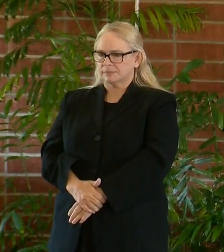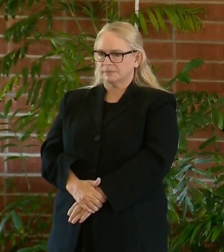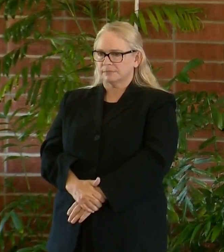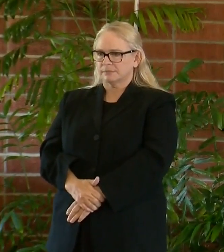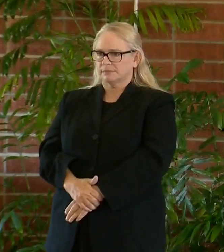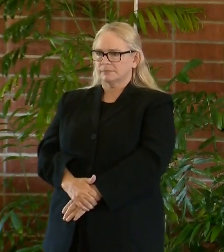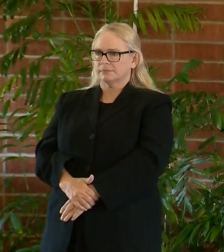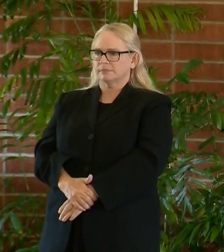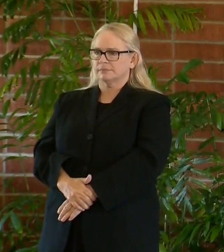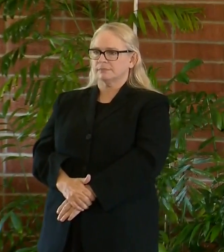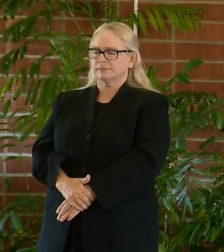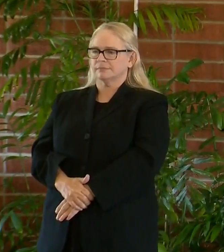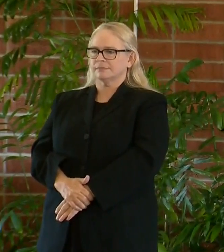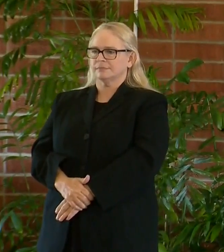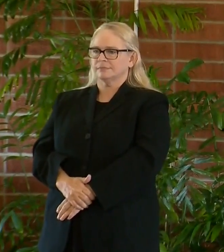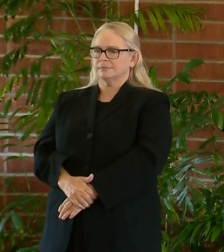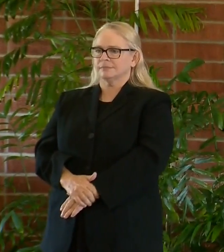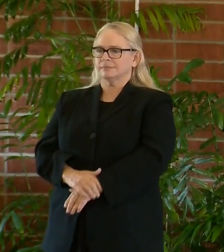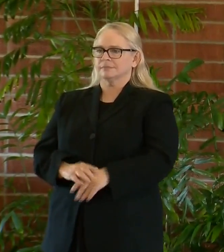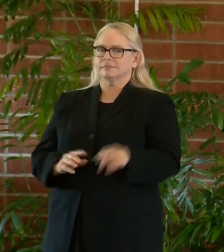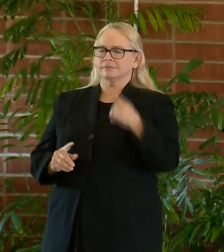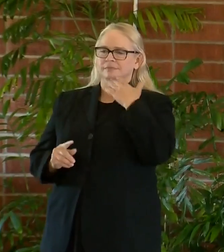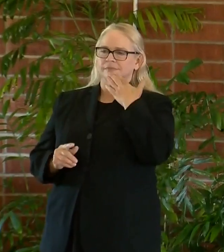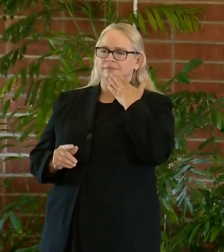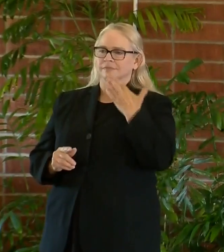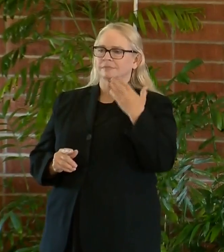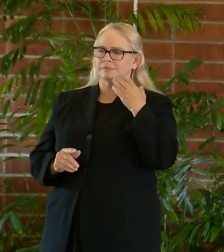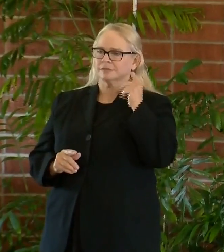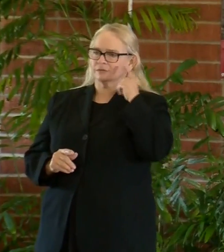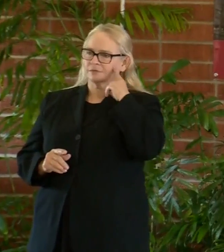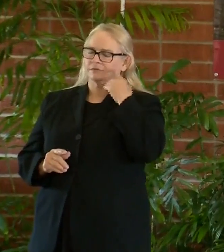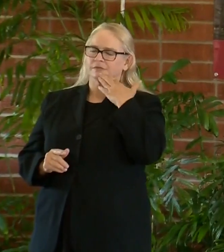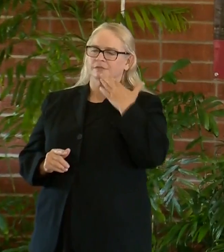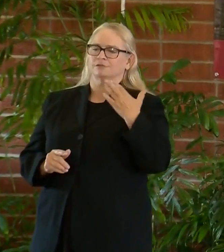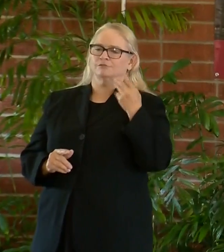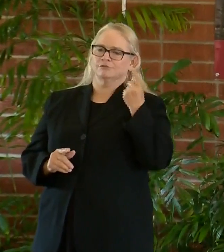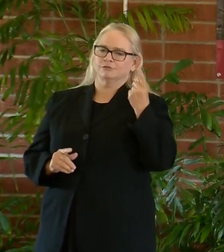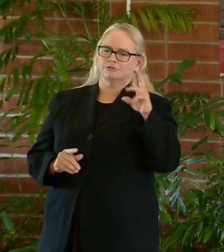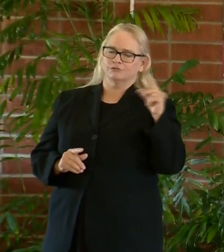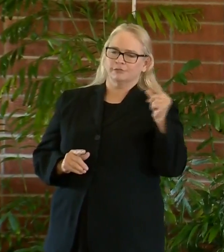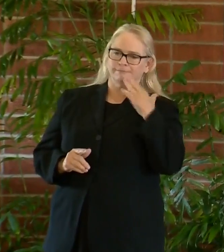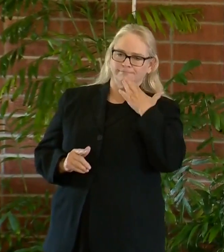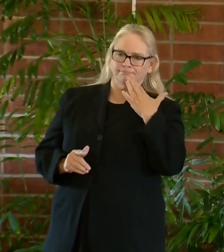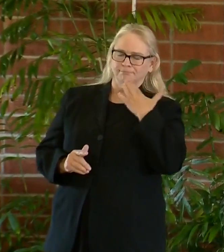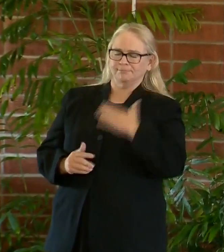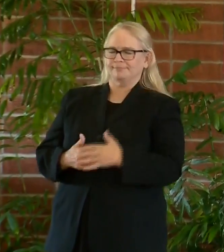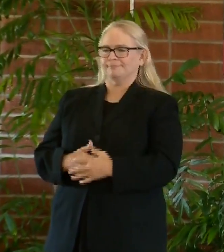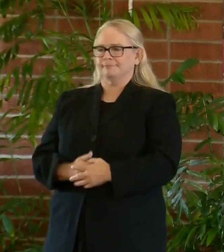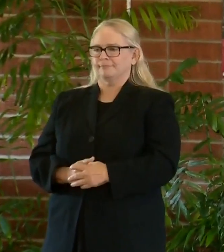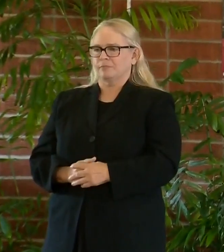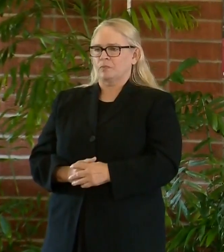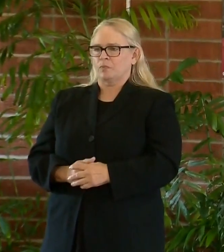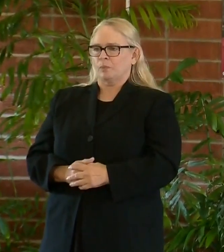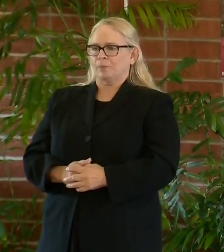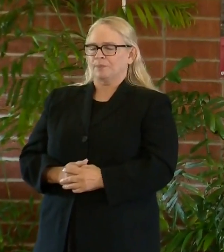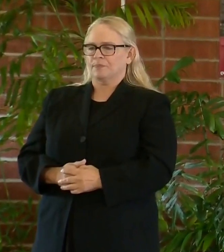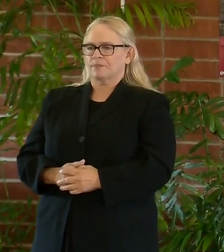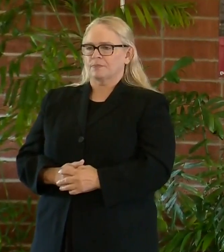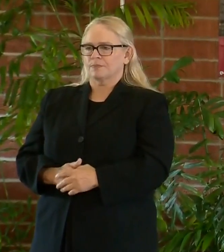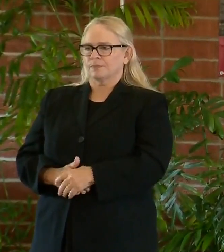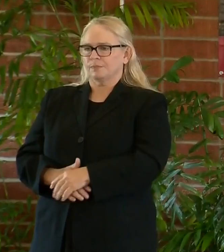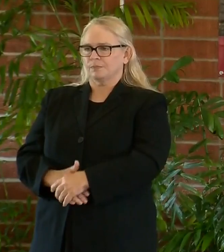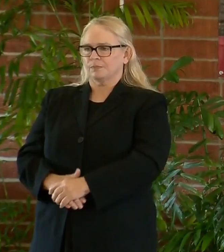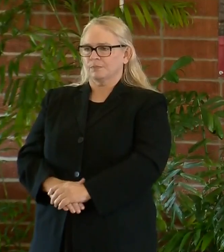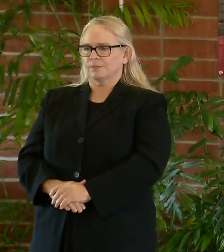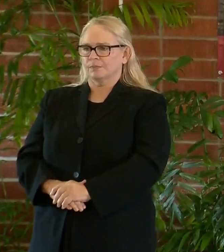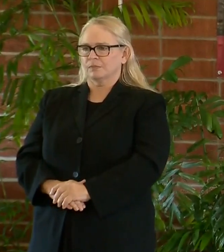Thank you, Dr. Gali. Thank you, Governor Newsom. I actually am going to switch gears and make my presentation